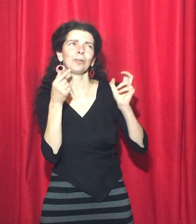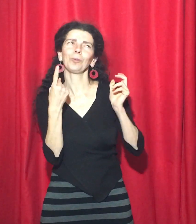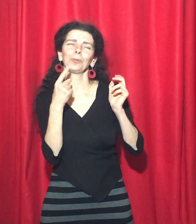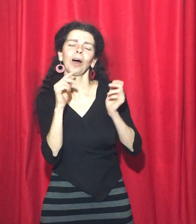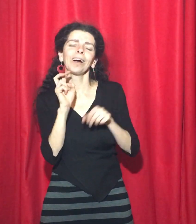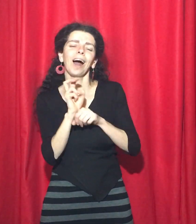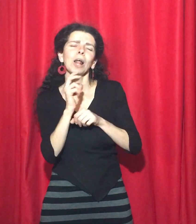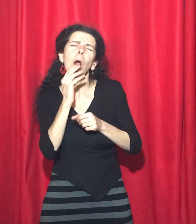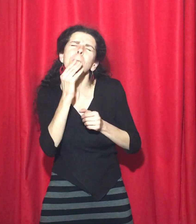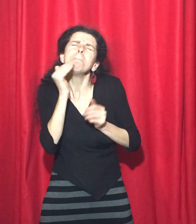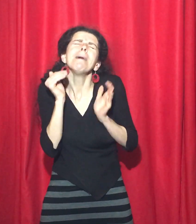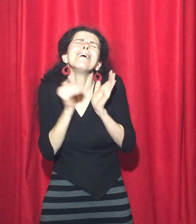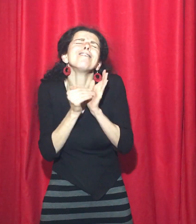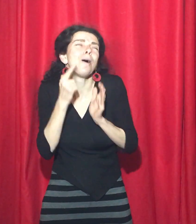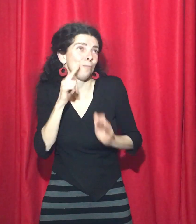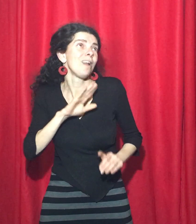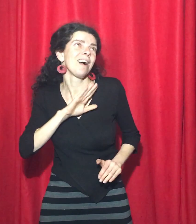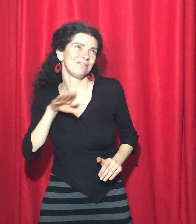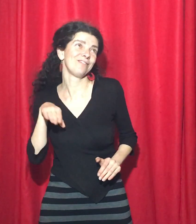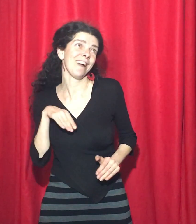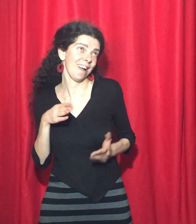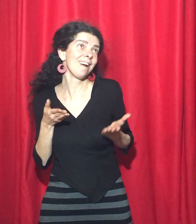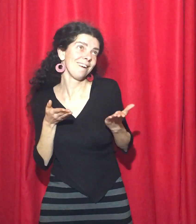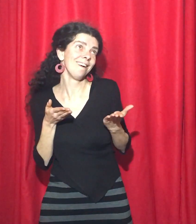Et on dit bien qu'il faut garder le meilleur pour la fin.